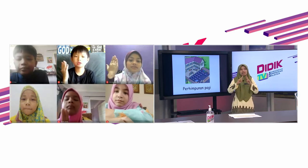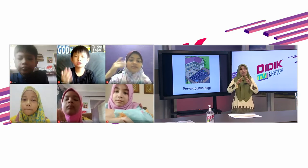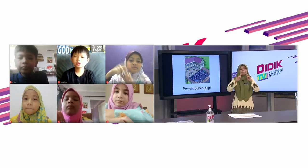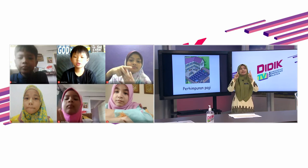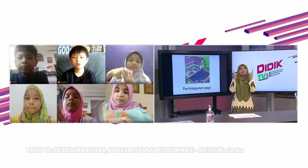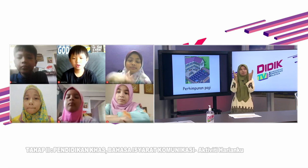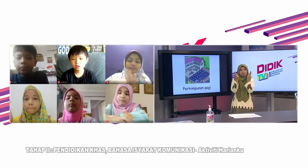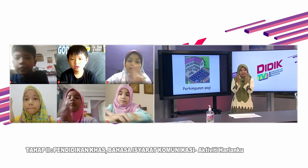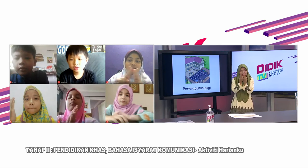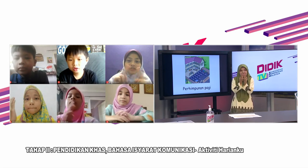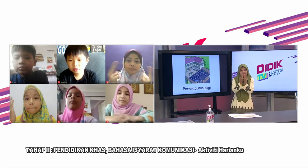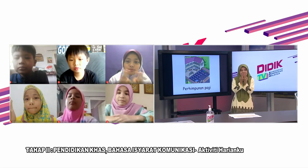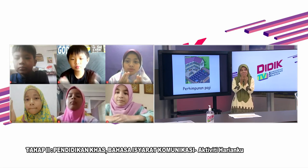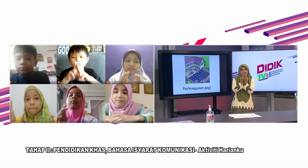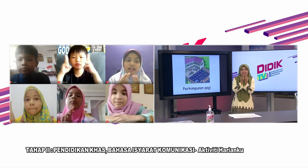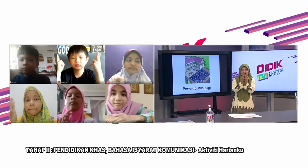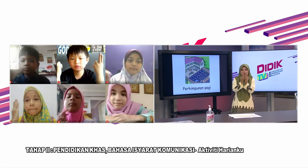apa? Perhimpunan